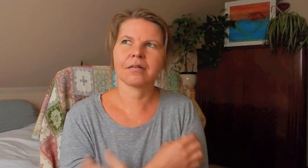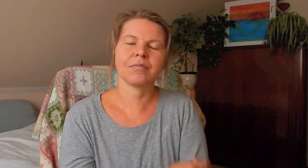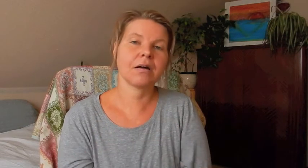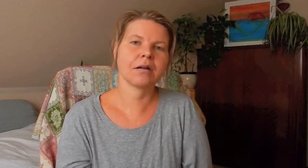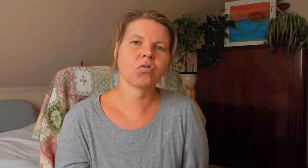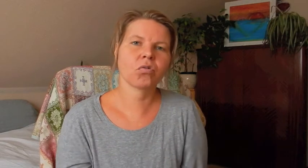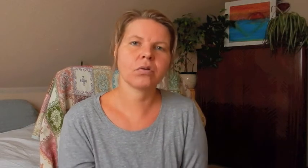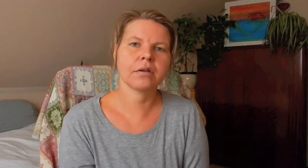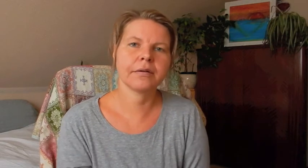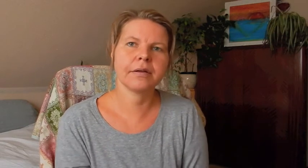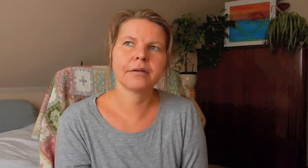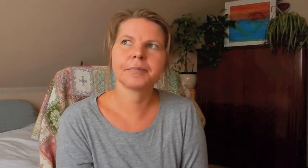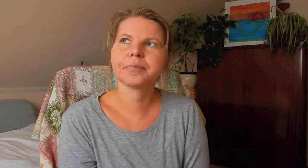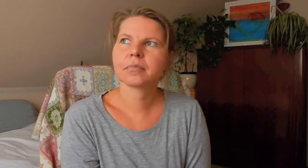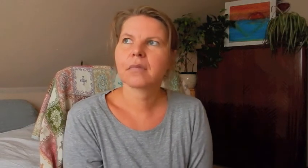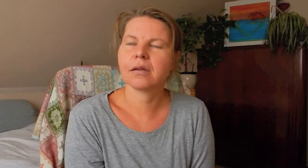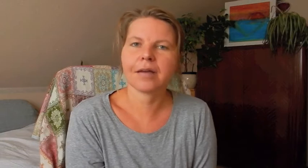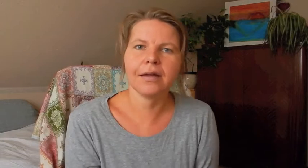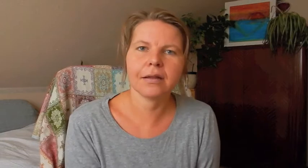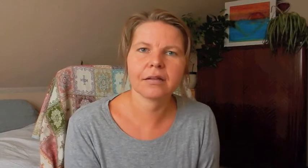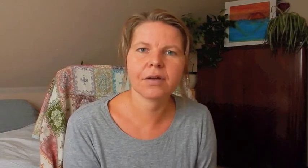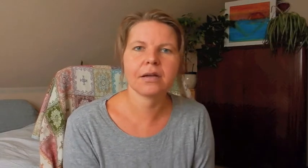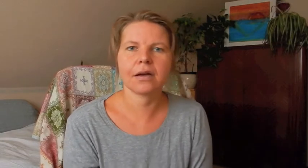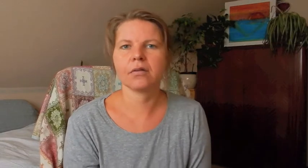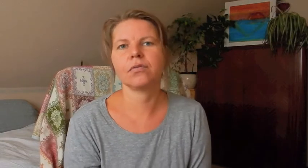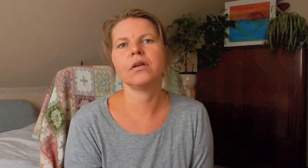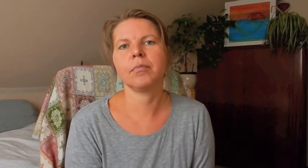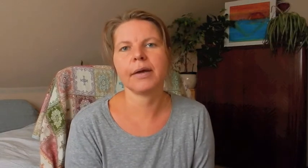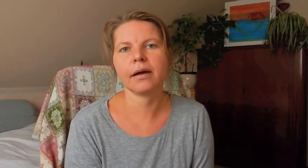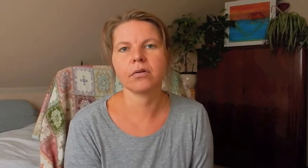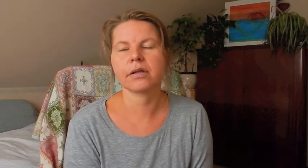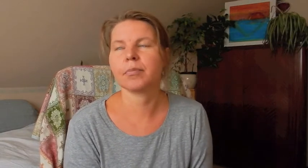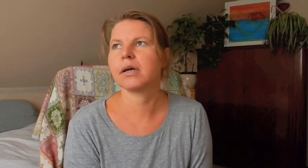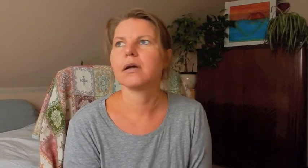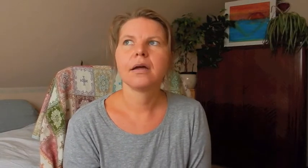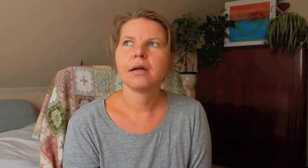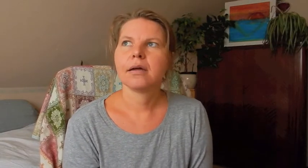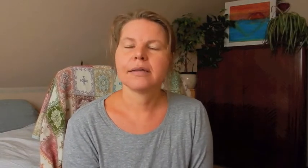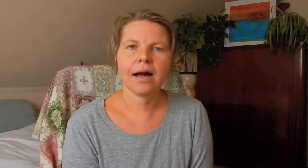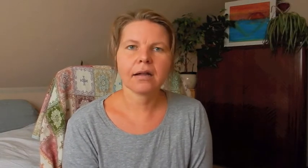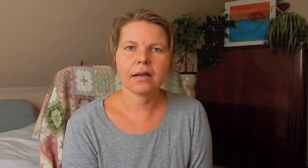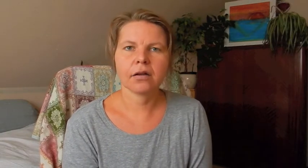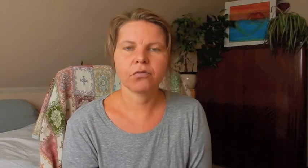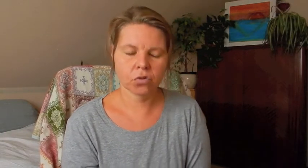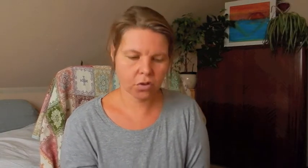Das war ganz schön in Thailand. Ich war ja da ganz viel im Meer und ich habe mir jahrelang gewünscht, dass